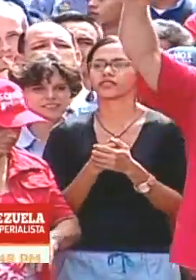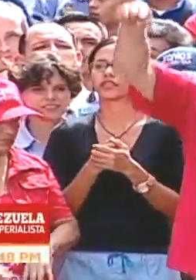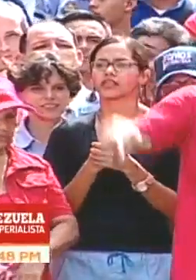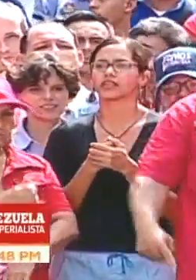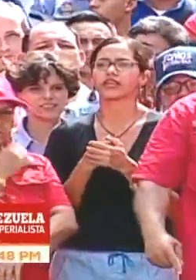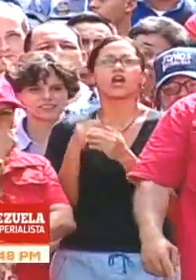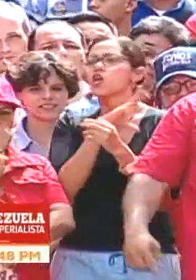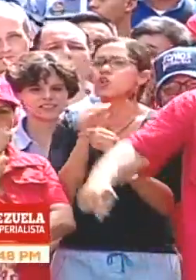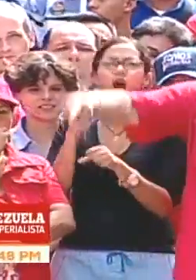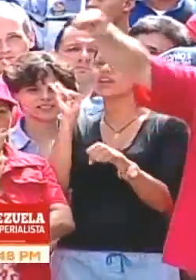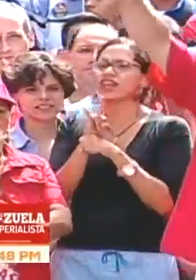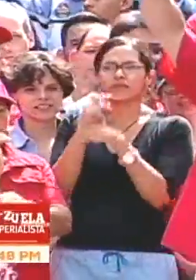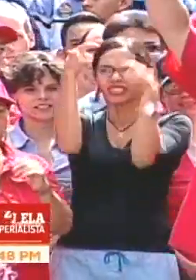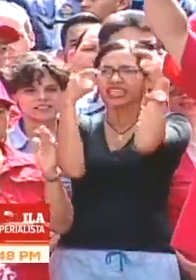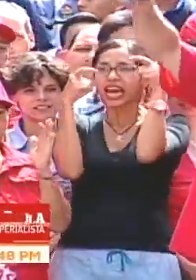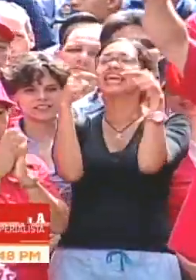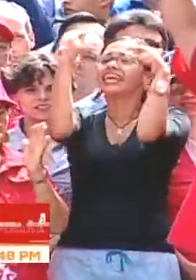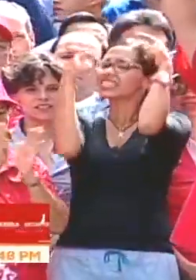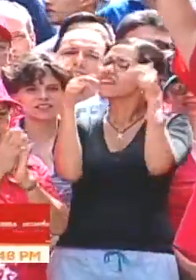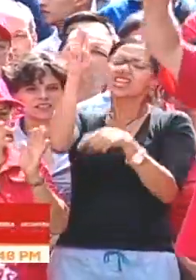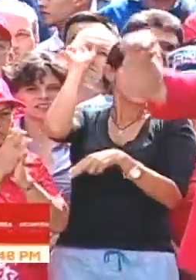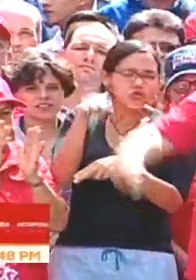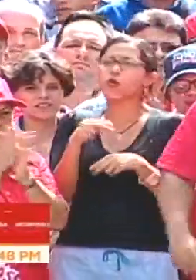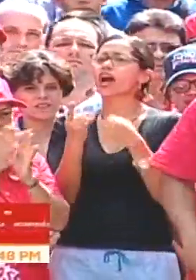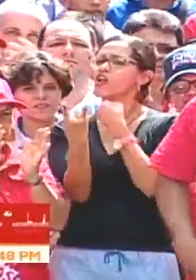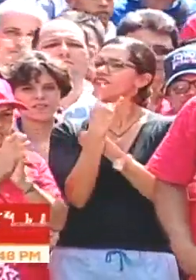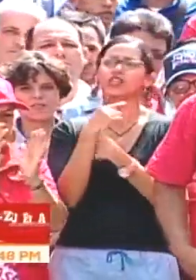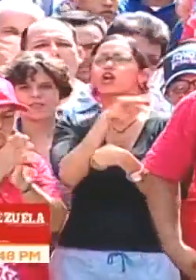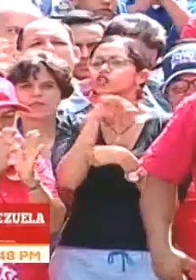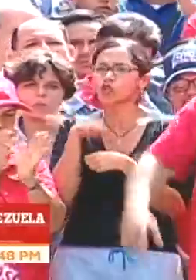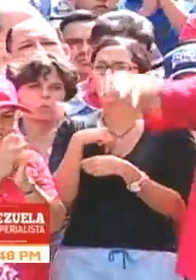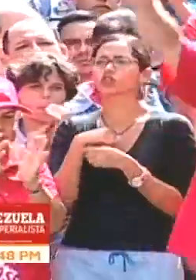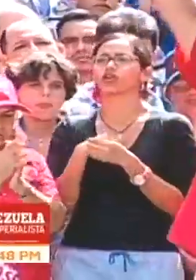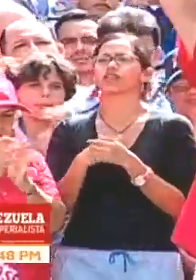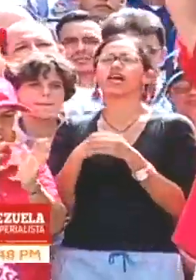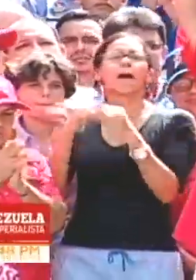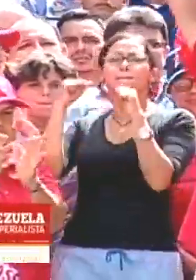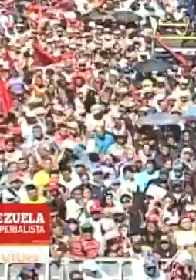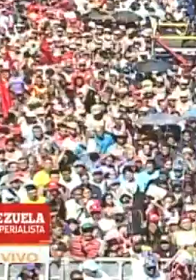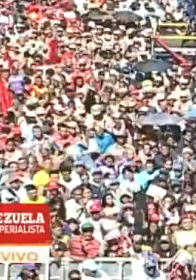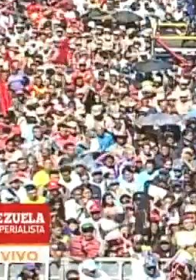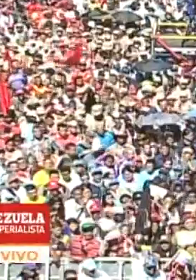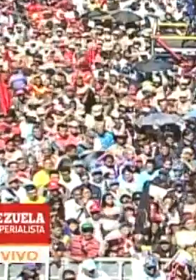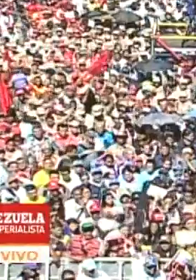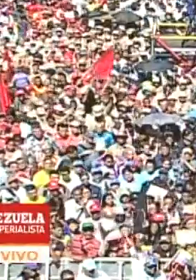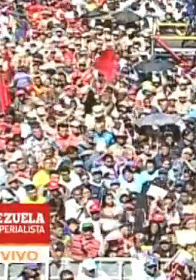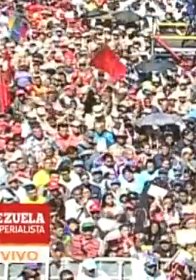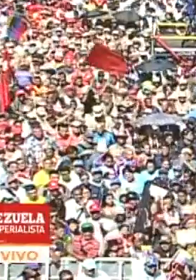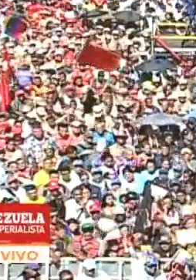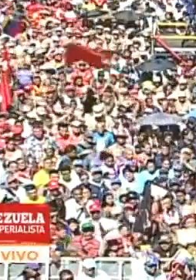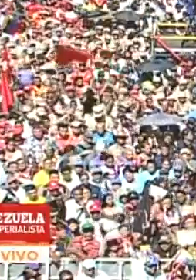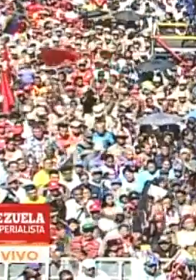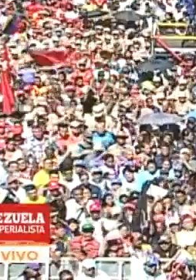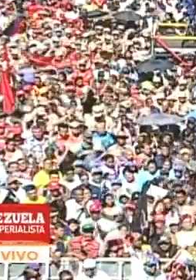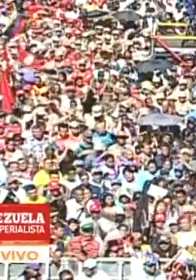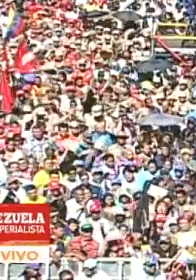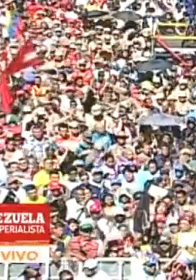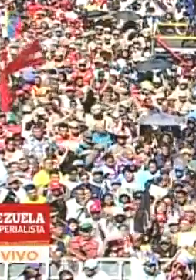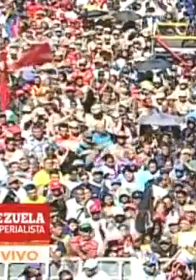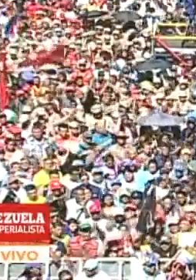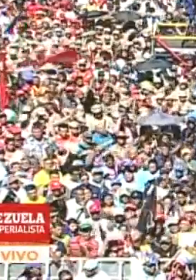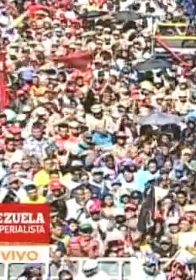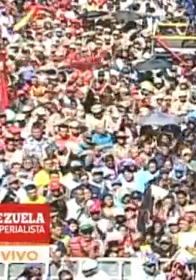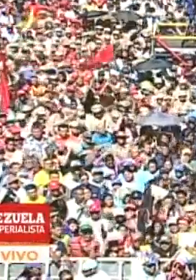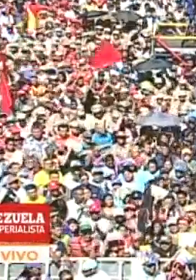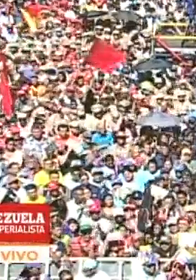les fallemos a Chávez, que Chávez nunca nos falló a nosotros. ¡Vamos todos a la batalla! ¡Vamos todos a la